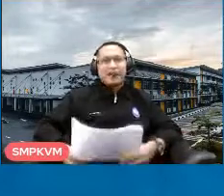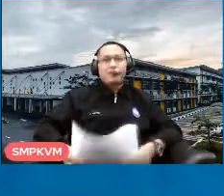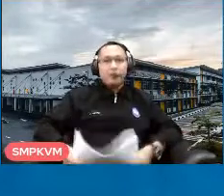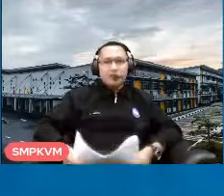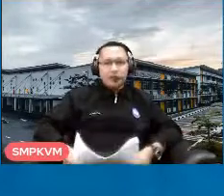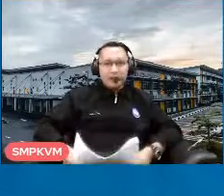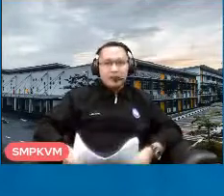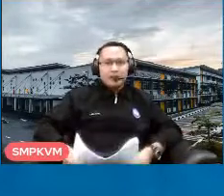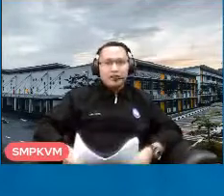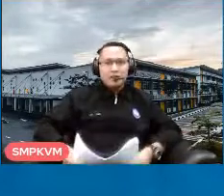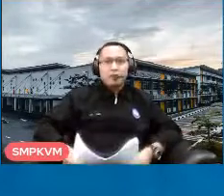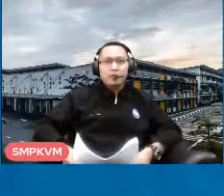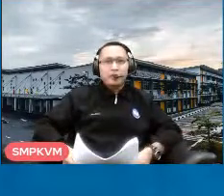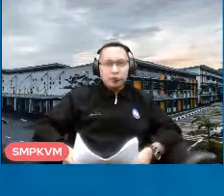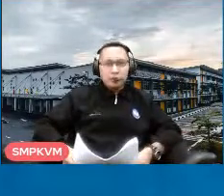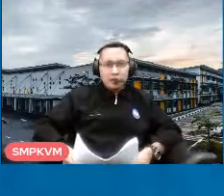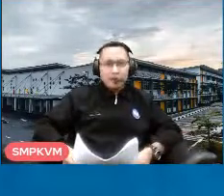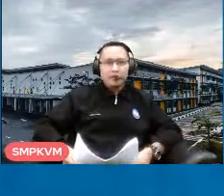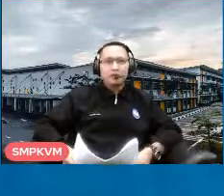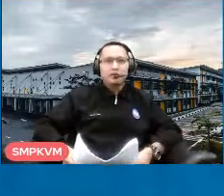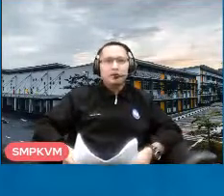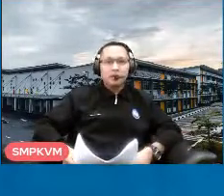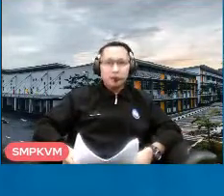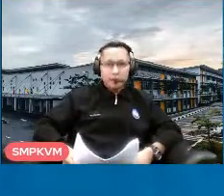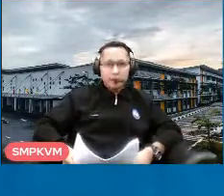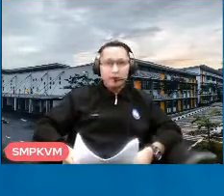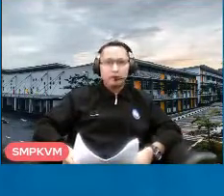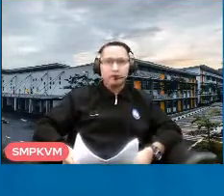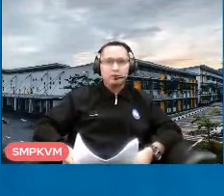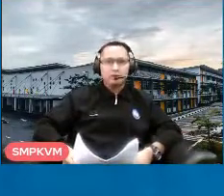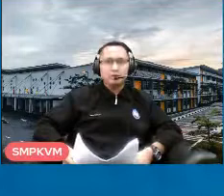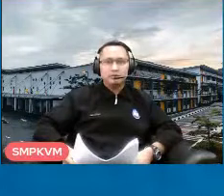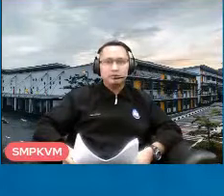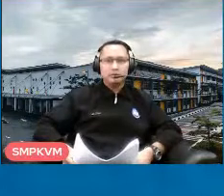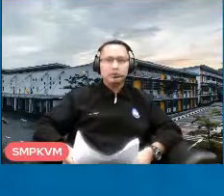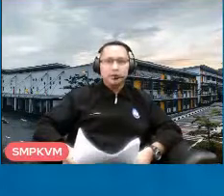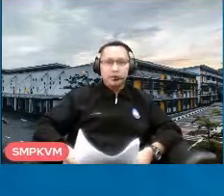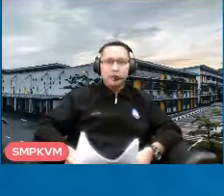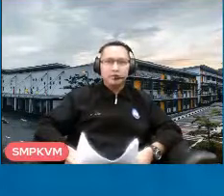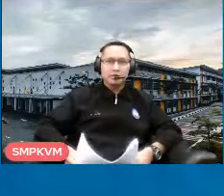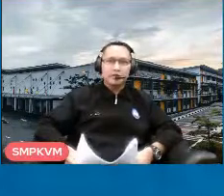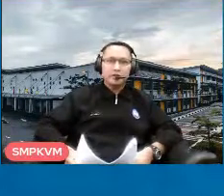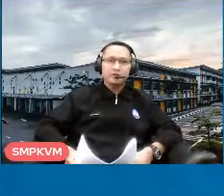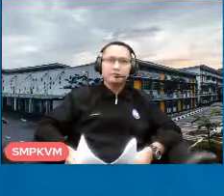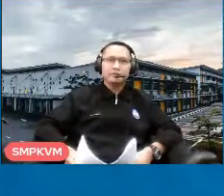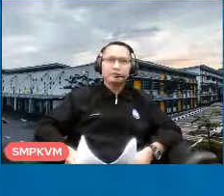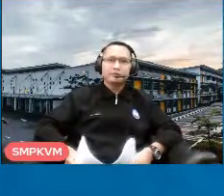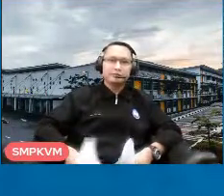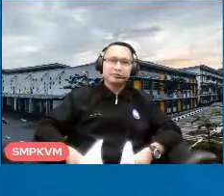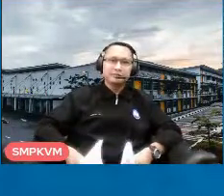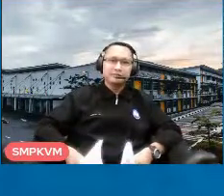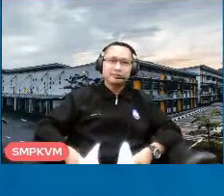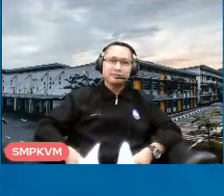rambut panjang Ah kamu panjang Tak bolehlah kau panjang yesusnya